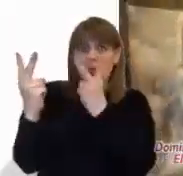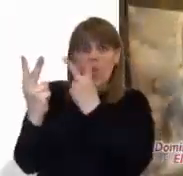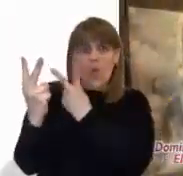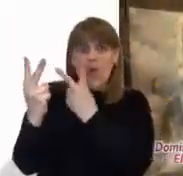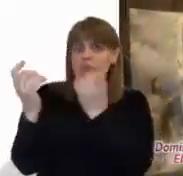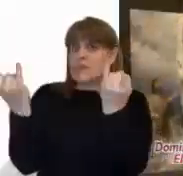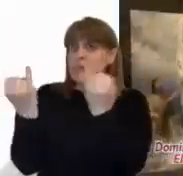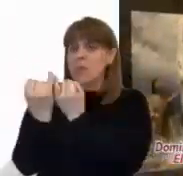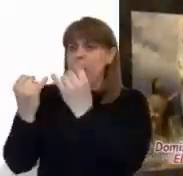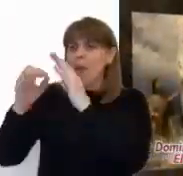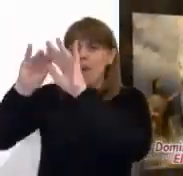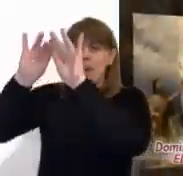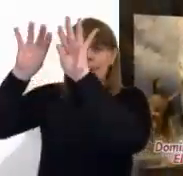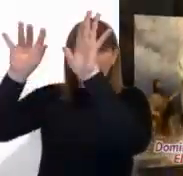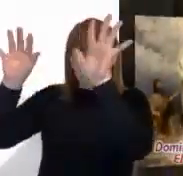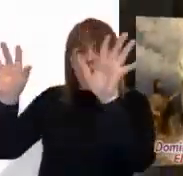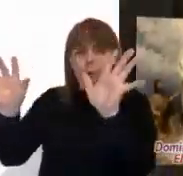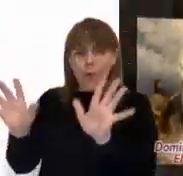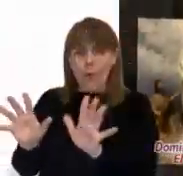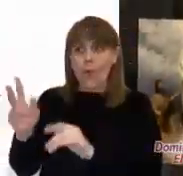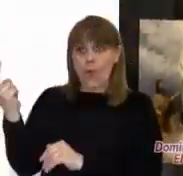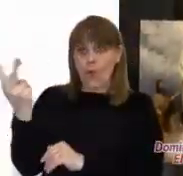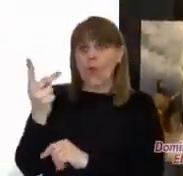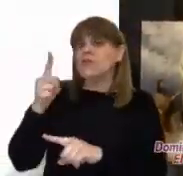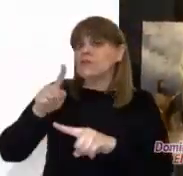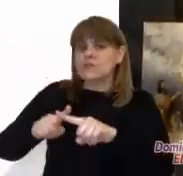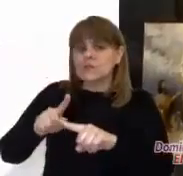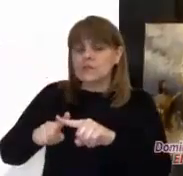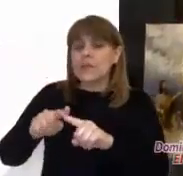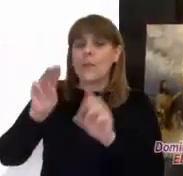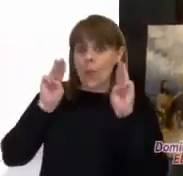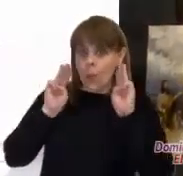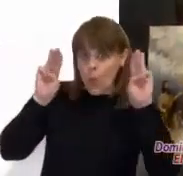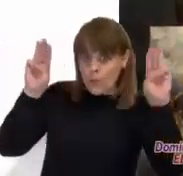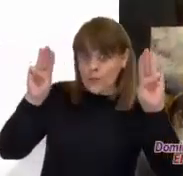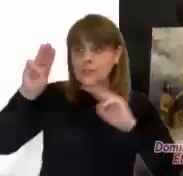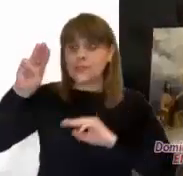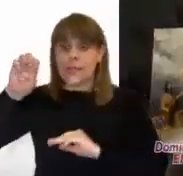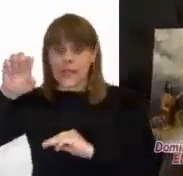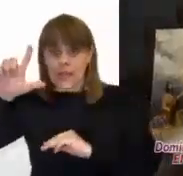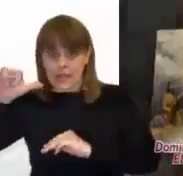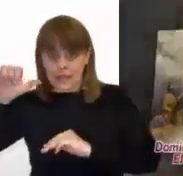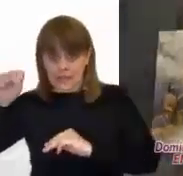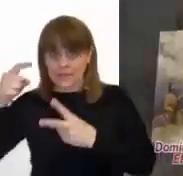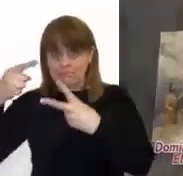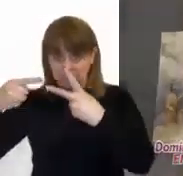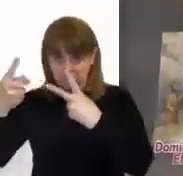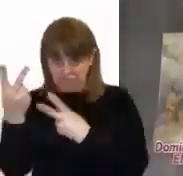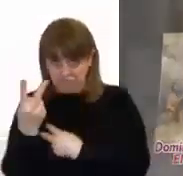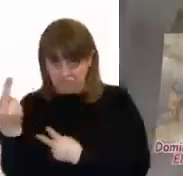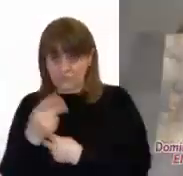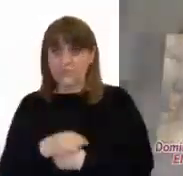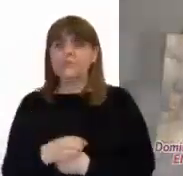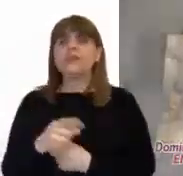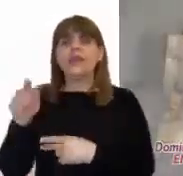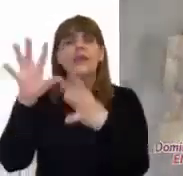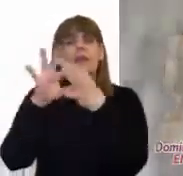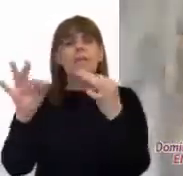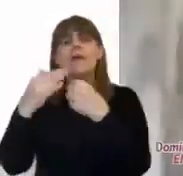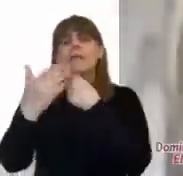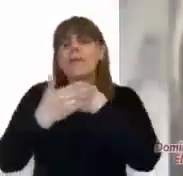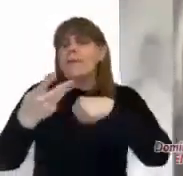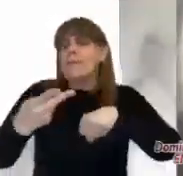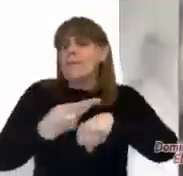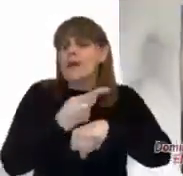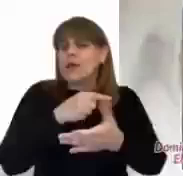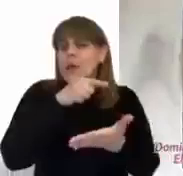personajes rodeados de esplendor. Eran Moisés y Elías, y hablaban del éxodo que Jesús debía realizar en